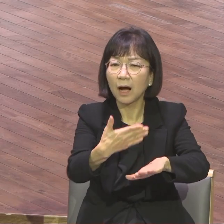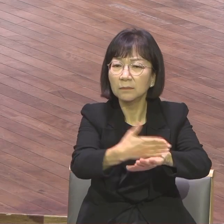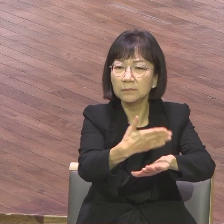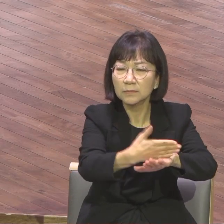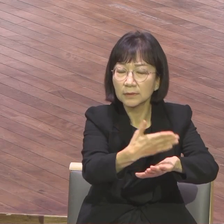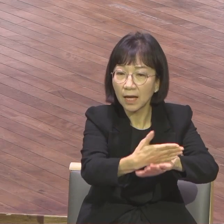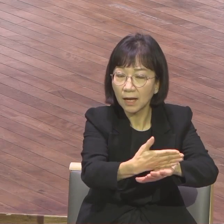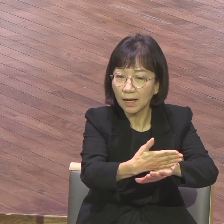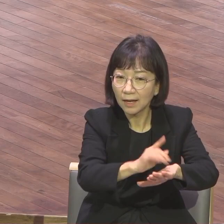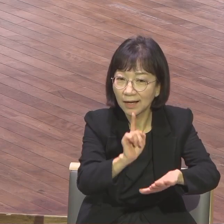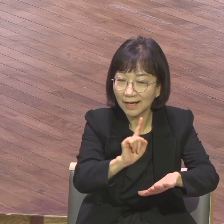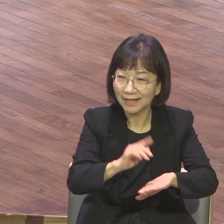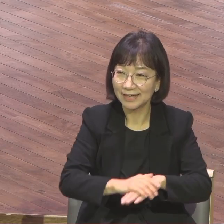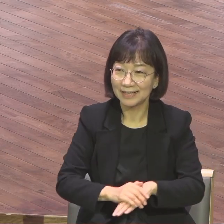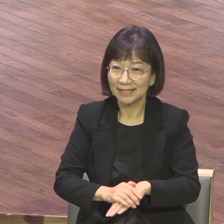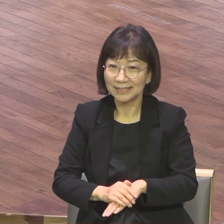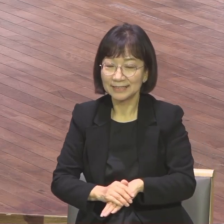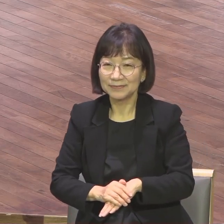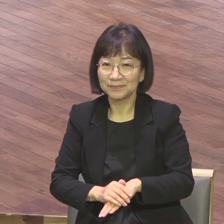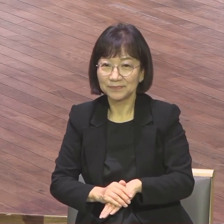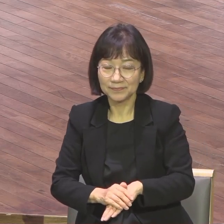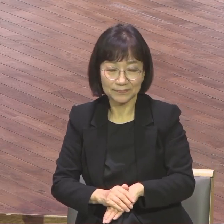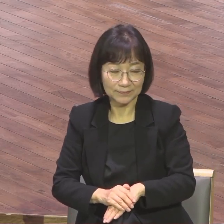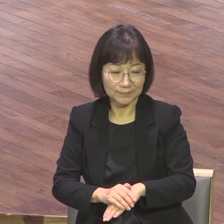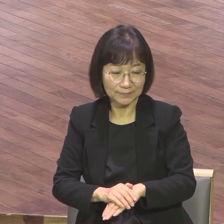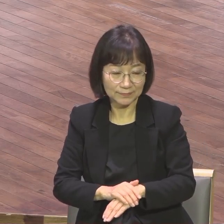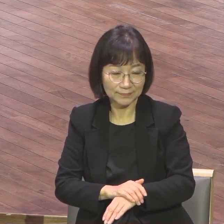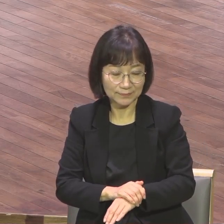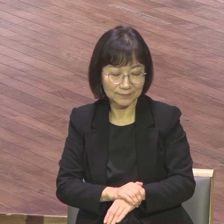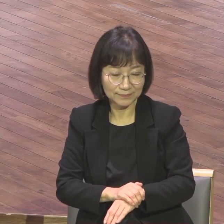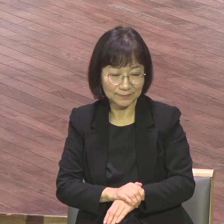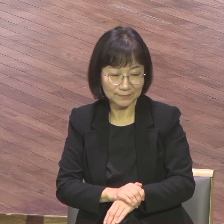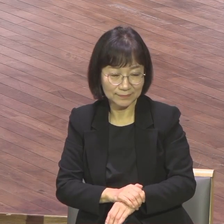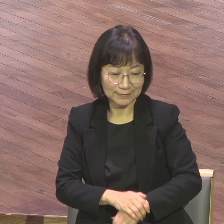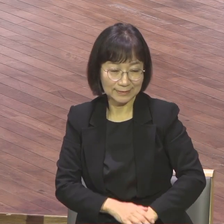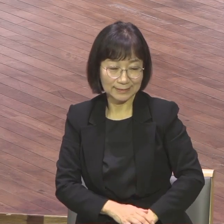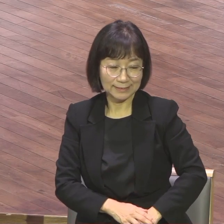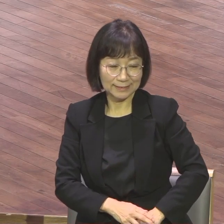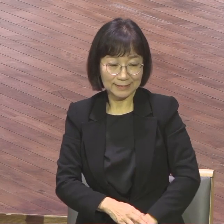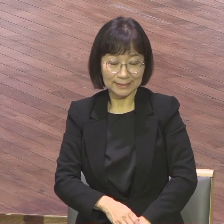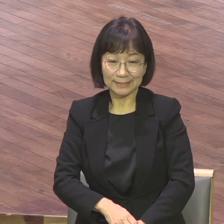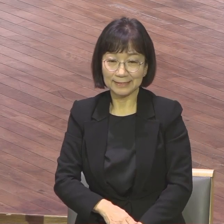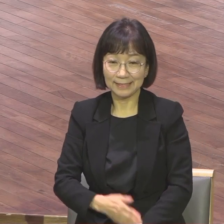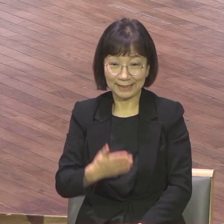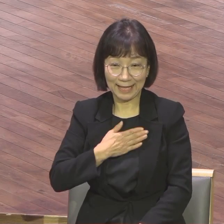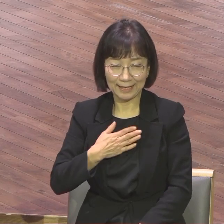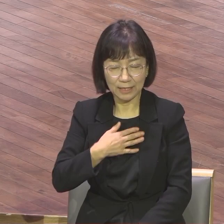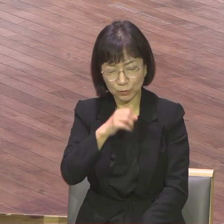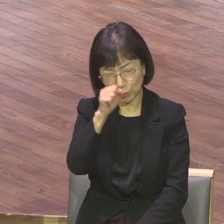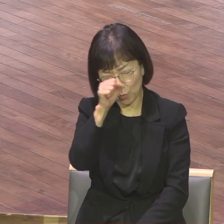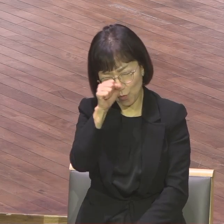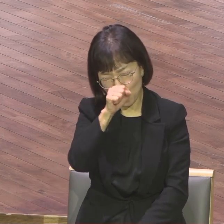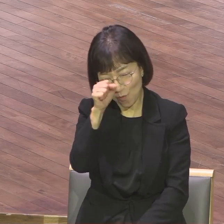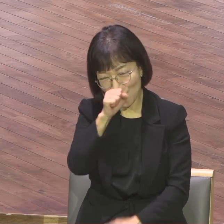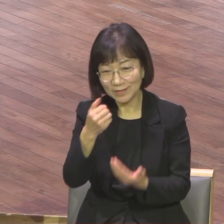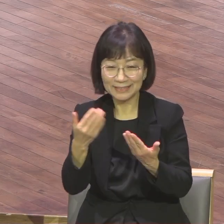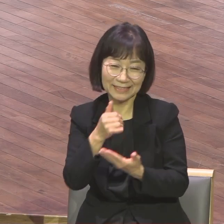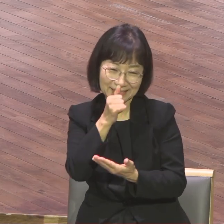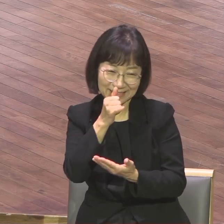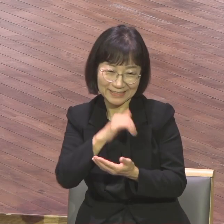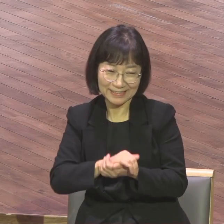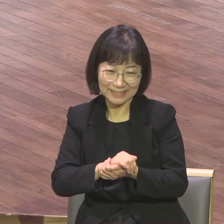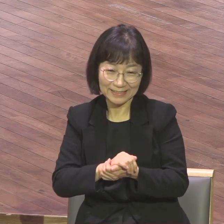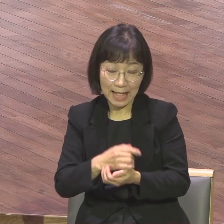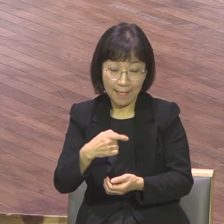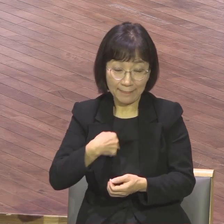나에게 좋은 일이 있다는 것과 이 좋은 일이 외부로부터 왔다는 것을 인정할